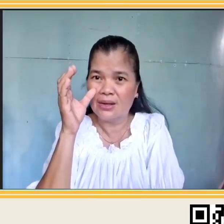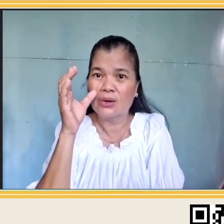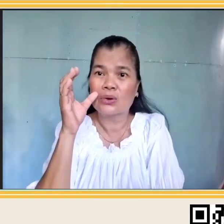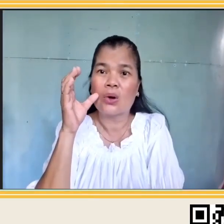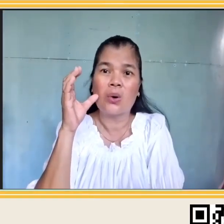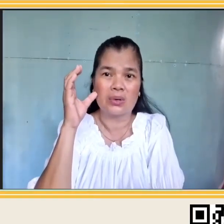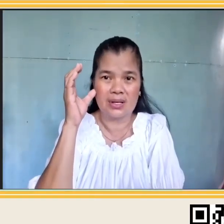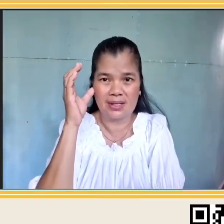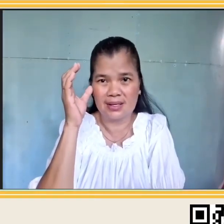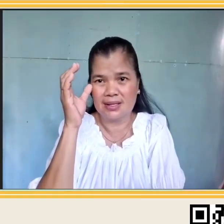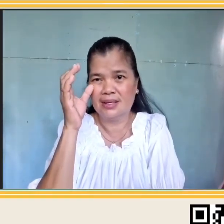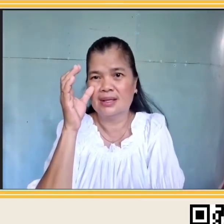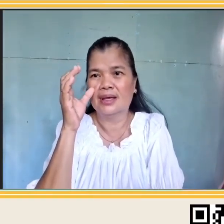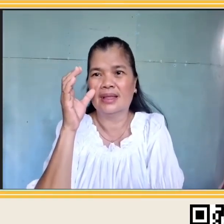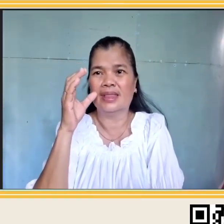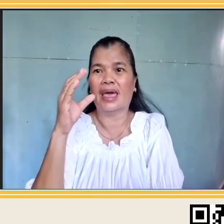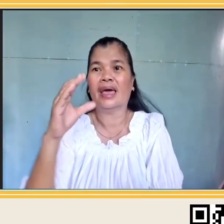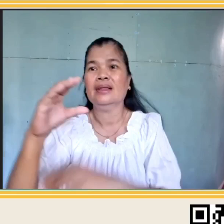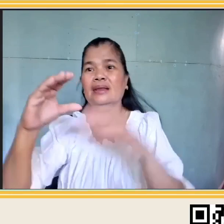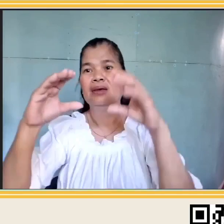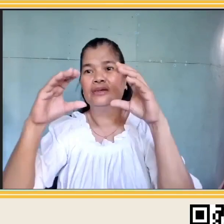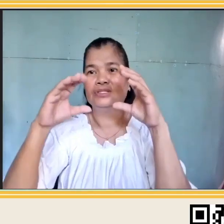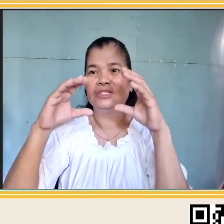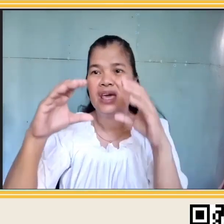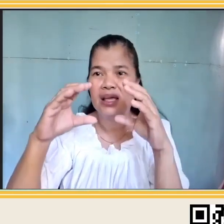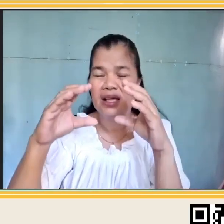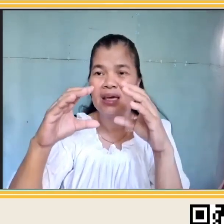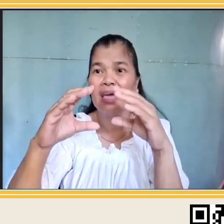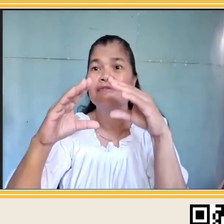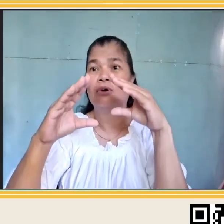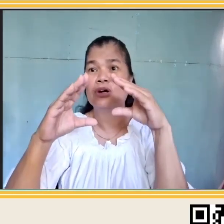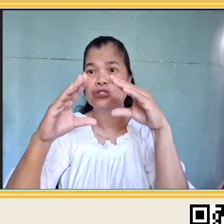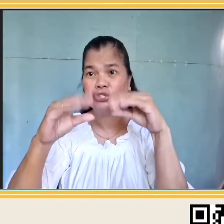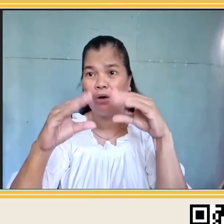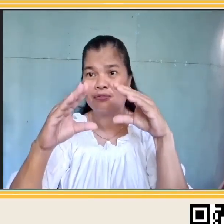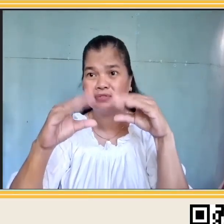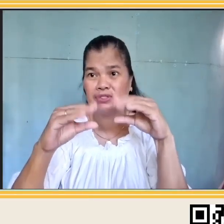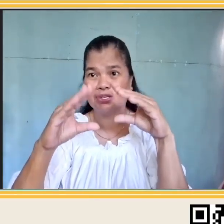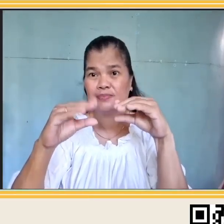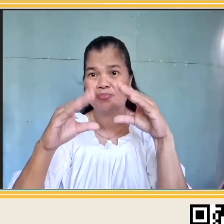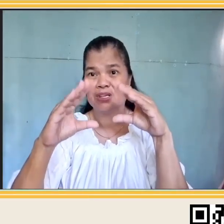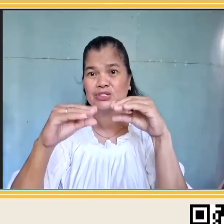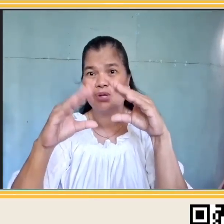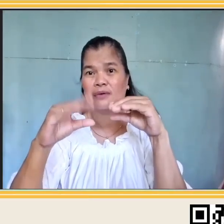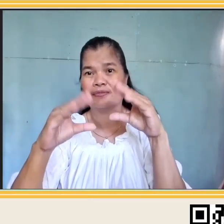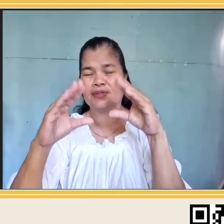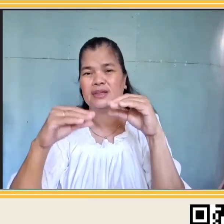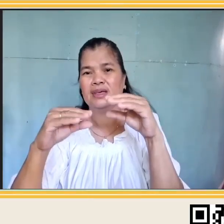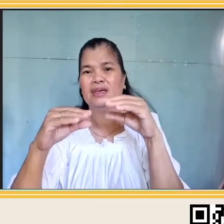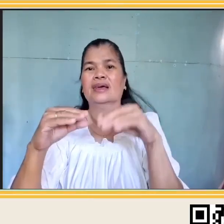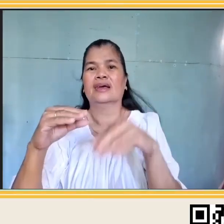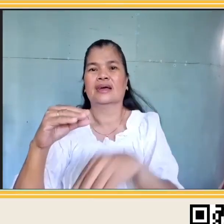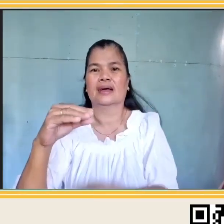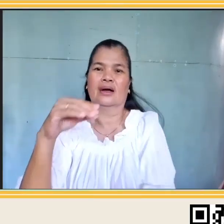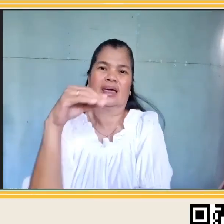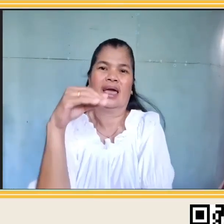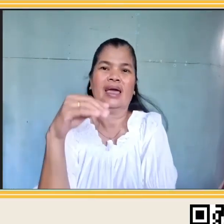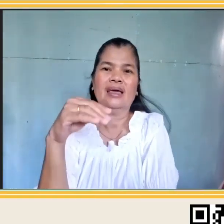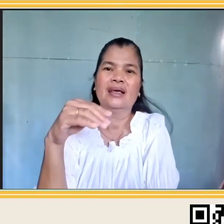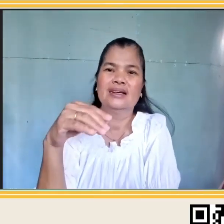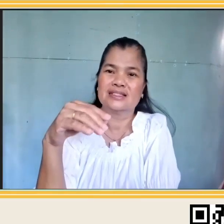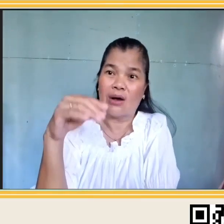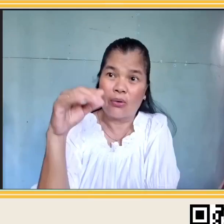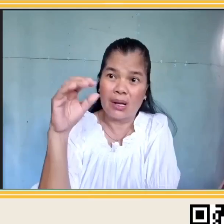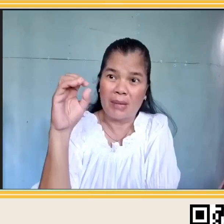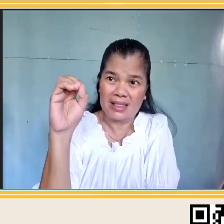rin. Coke. Then, C hand again for soft. Soft.